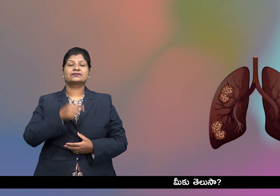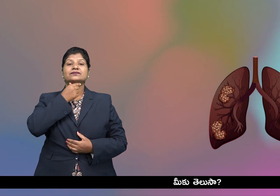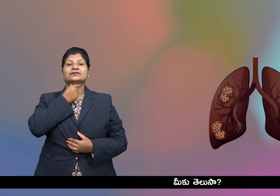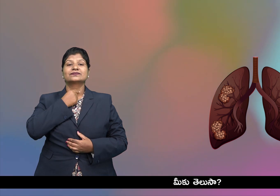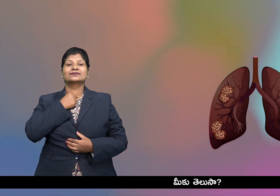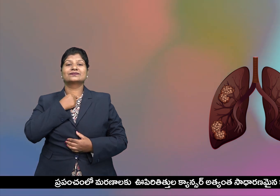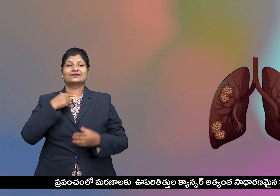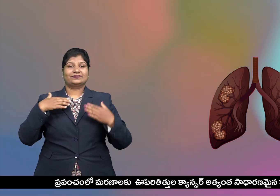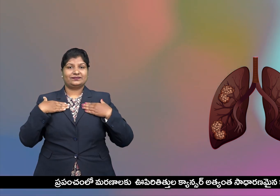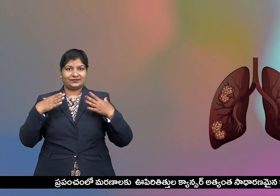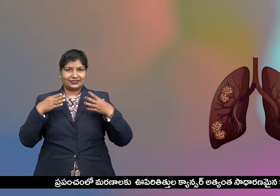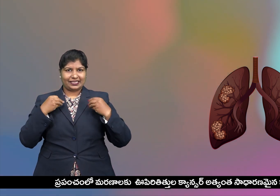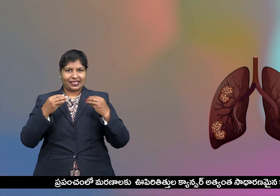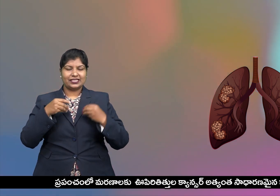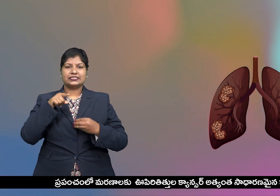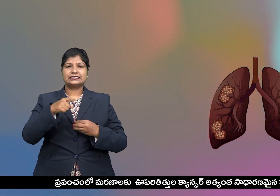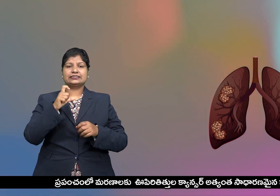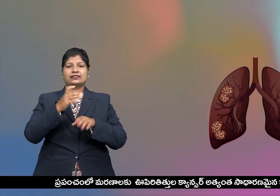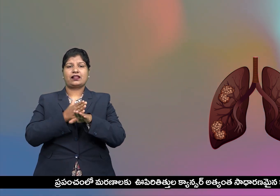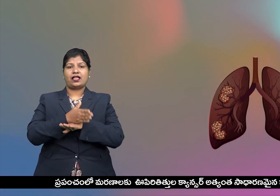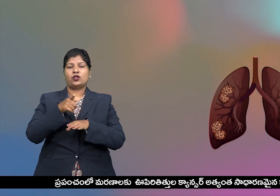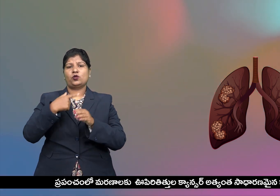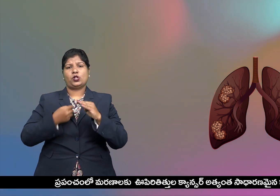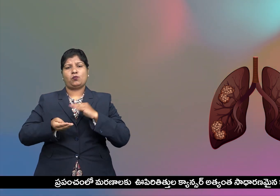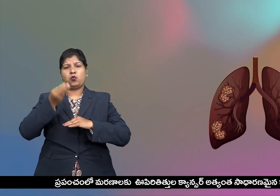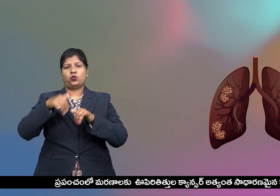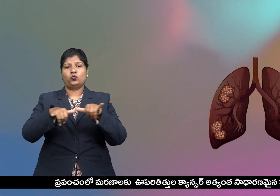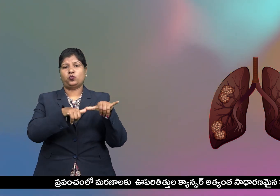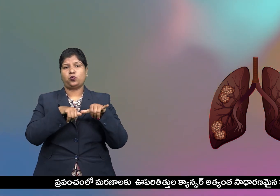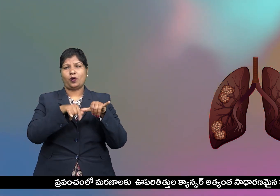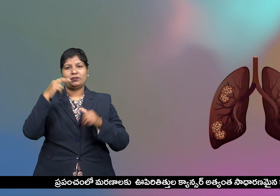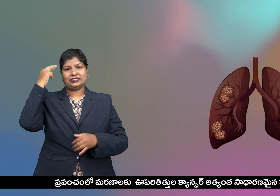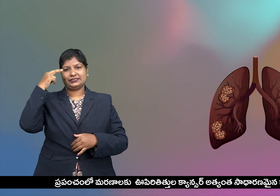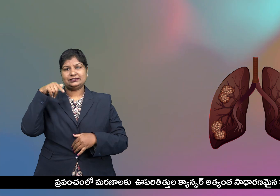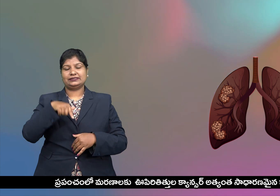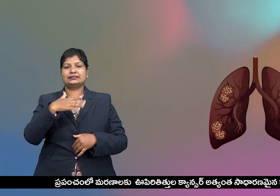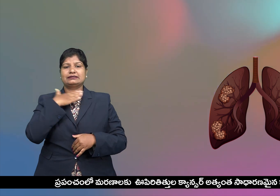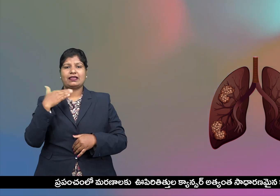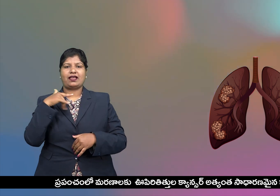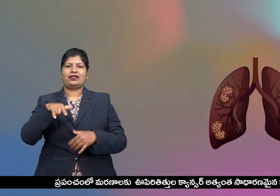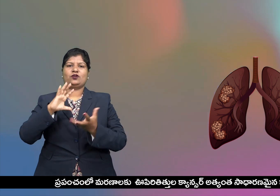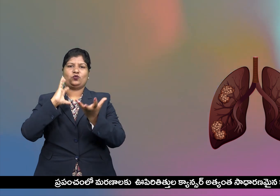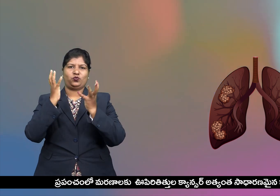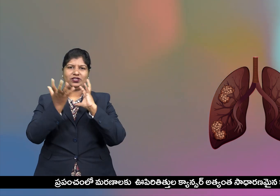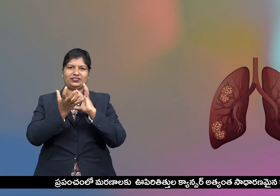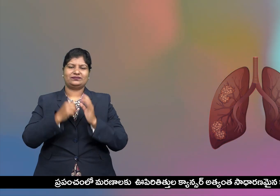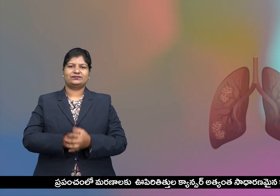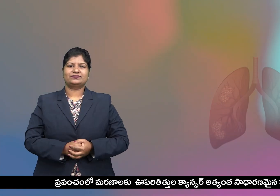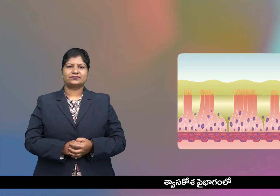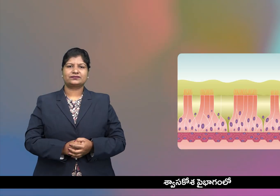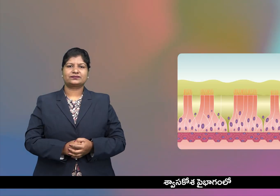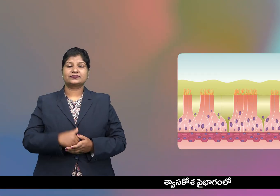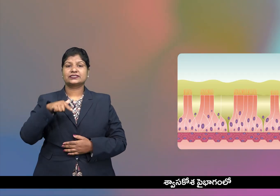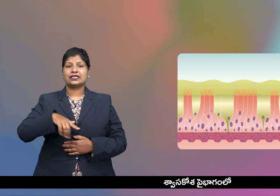మీకు తెలుసా, ప్రపంచంలో మరణాలకు ఊపిరితిత్తుల క్యాన్సర్ అత్యంత సాధారణమైన కారణాలలో